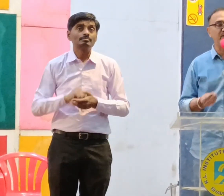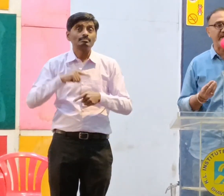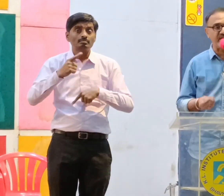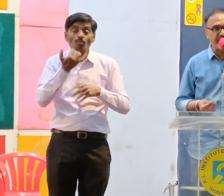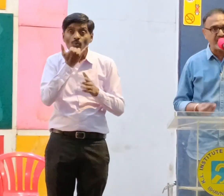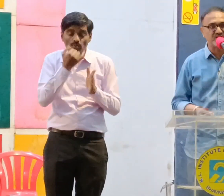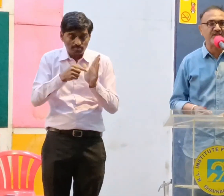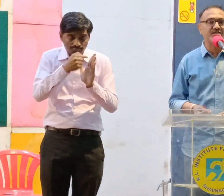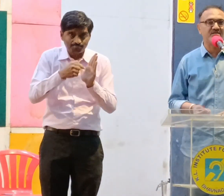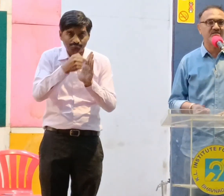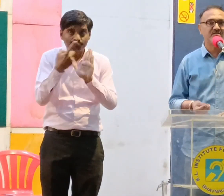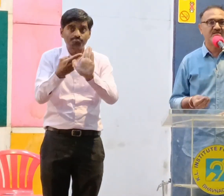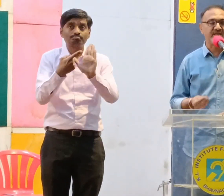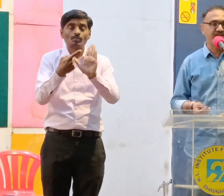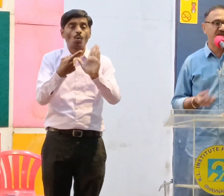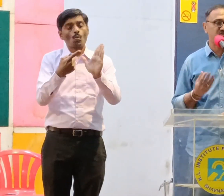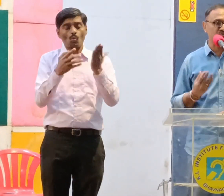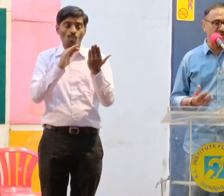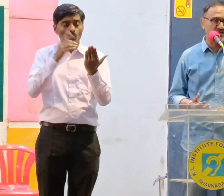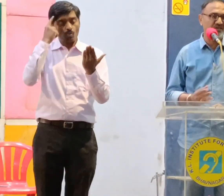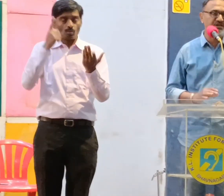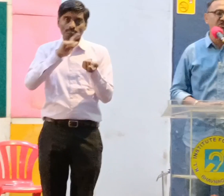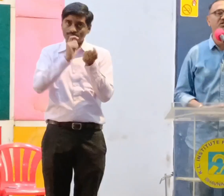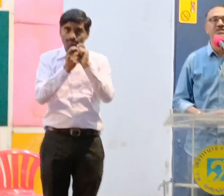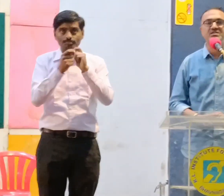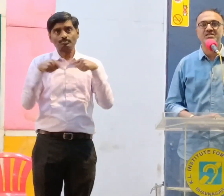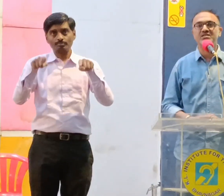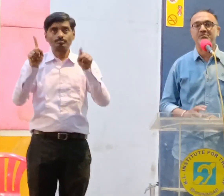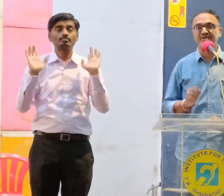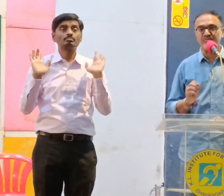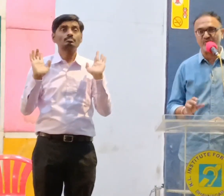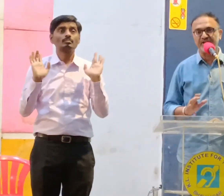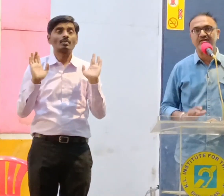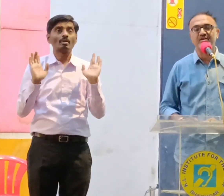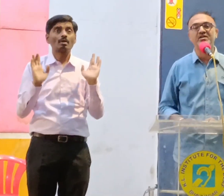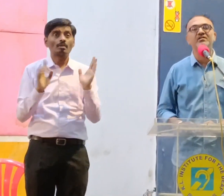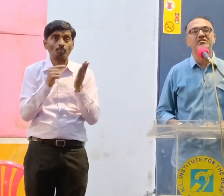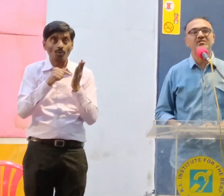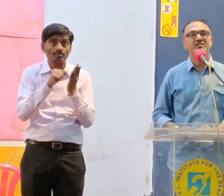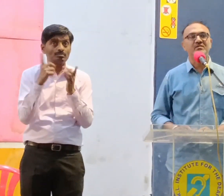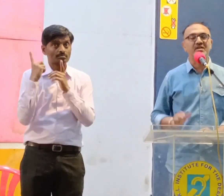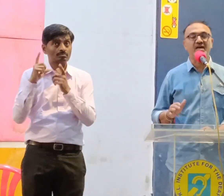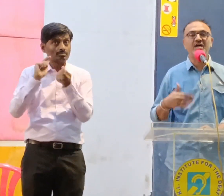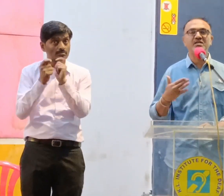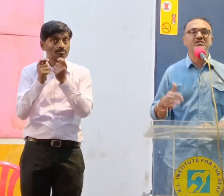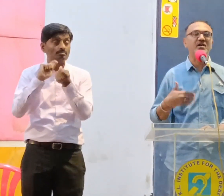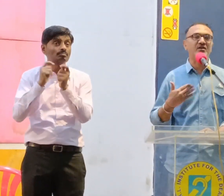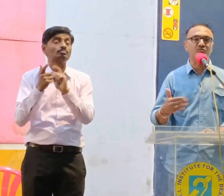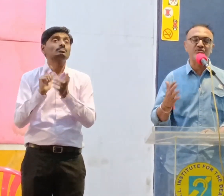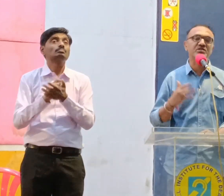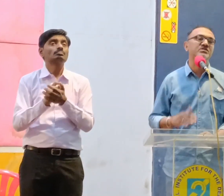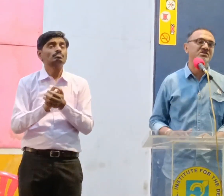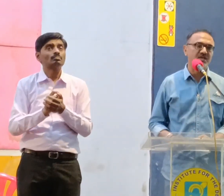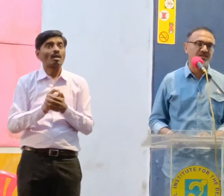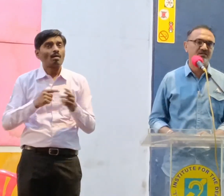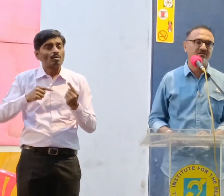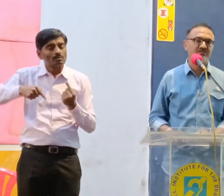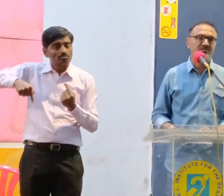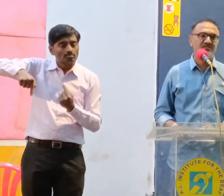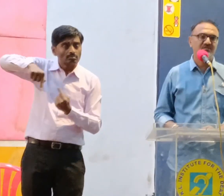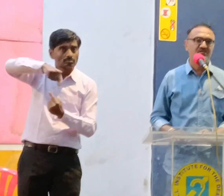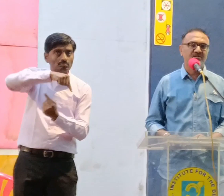એની ભૂલ ક્યાં ક્યાં છે, ક્યાં ક્યાં સુધારણા થઈ શકે છે એ પિન પોઈન્ટ કરે, અને આ રીતે આખું ચક્ર